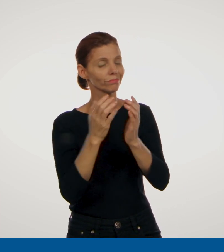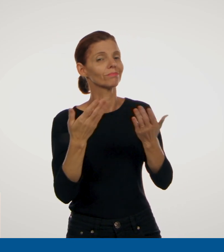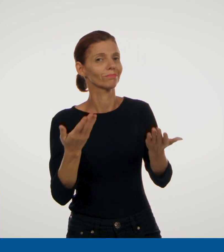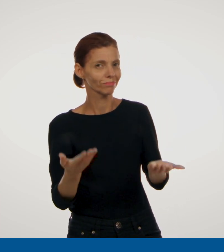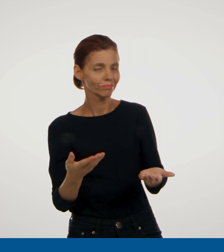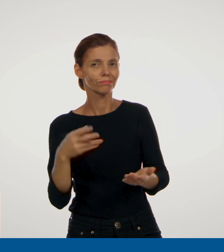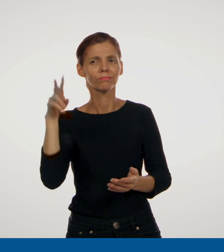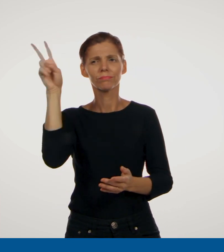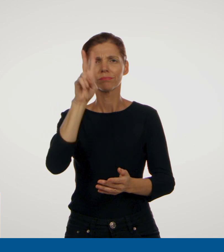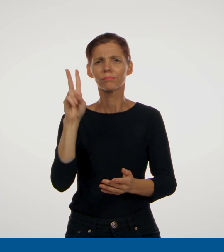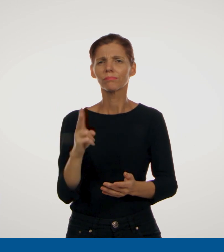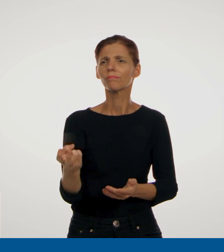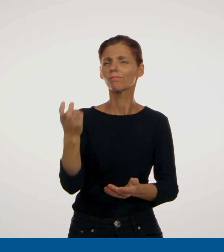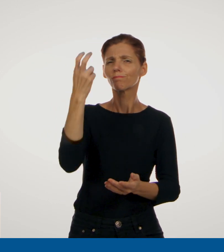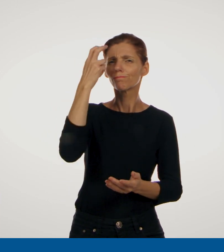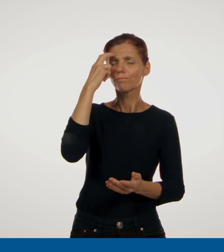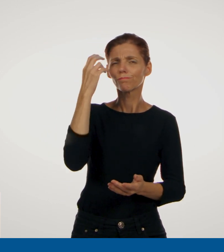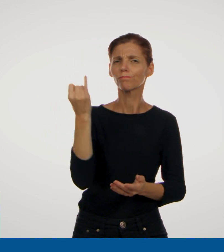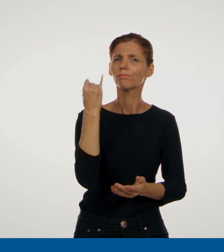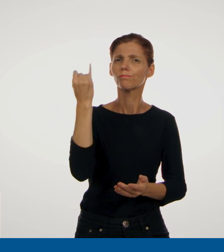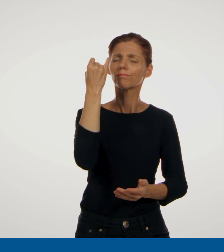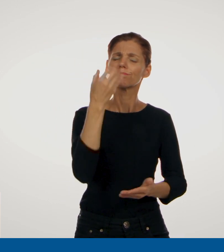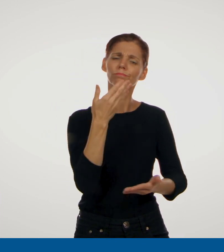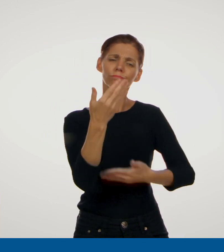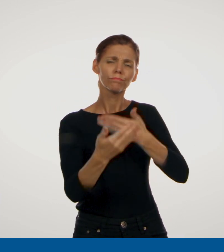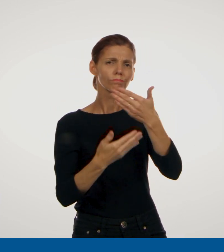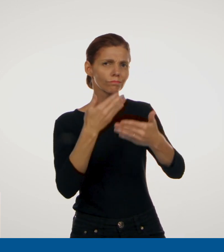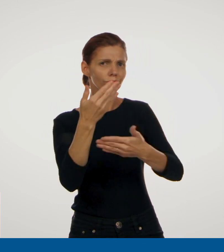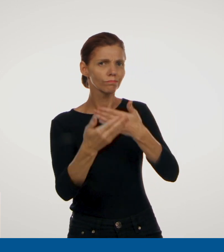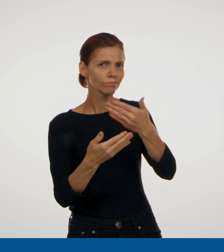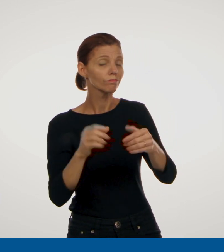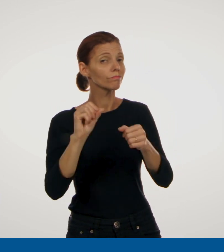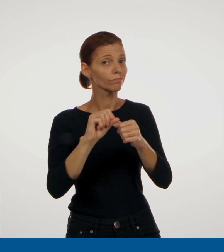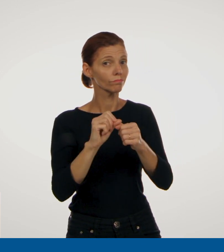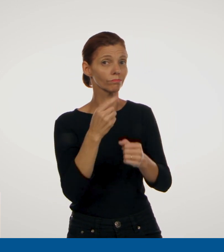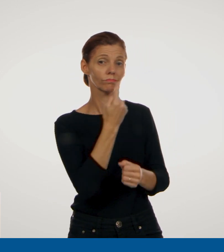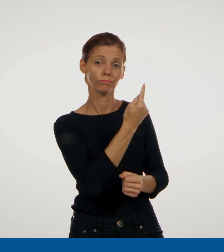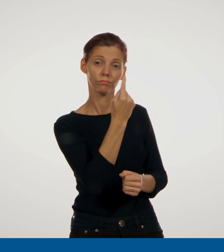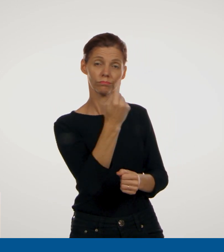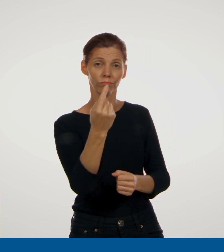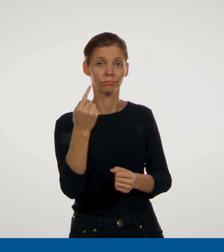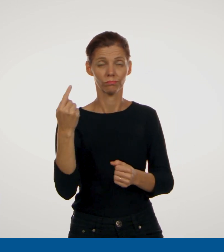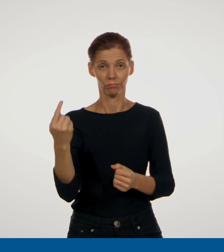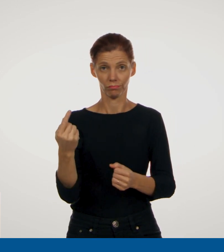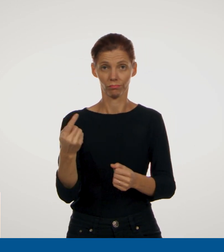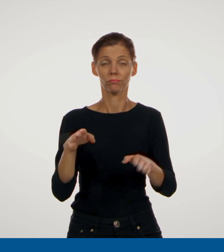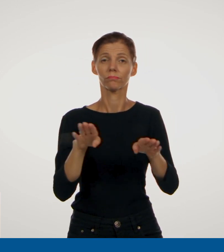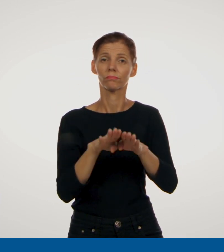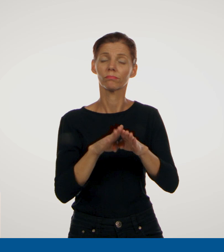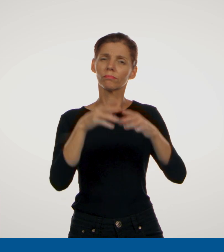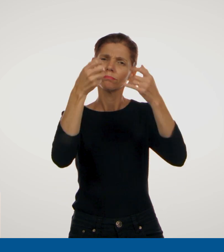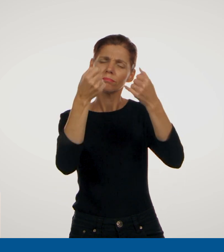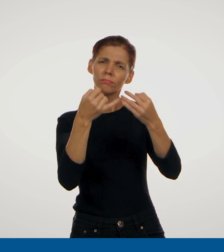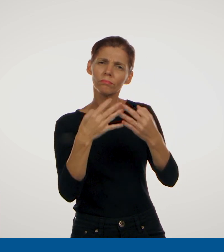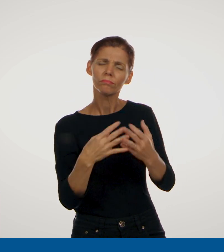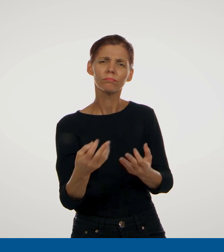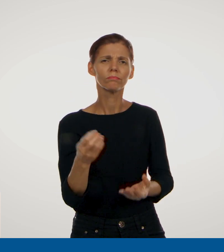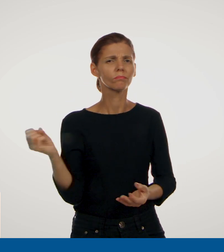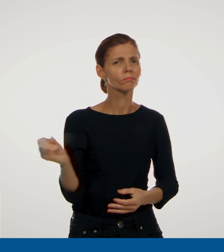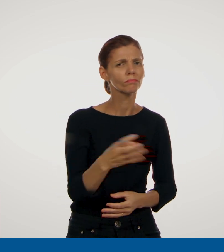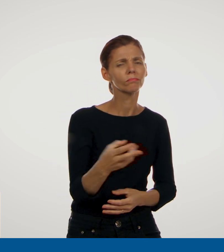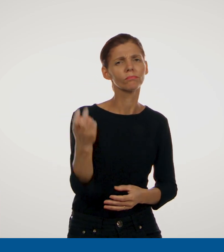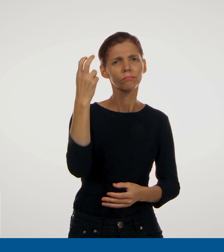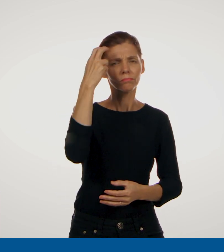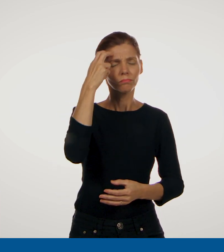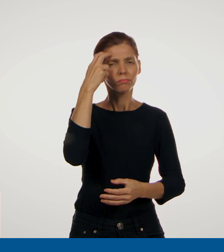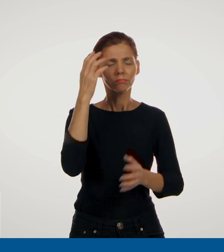grupo e a dar-se grande importância aos valores culturais que articulam as ações dos indivíduos. Passou-se ainda a falar de